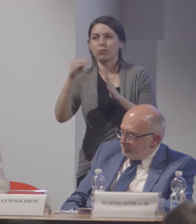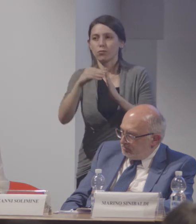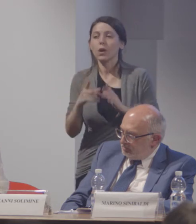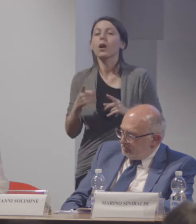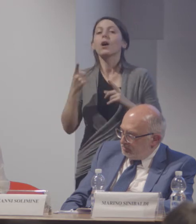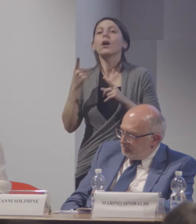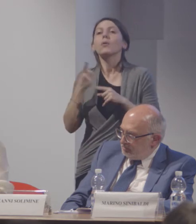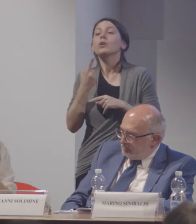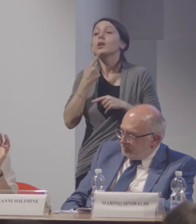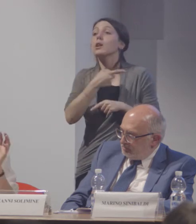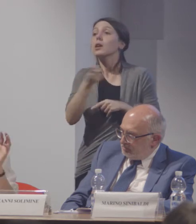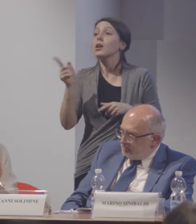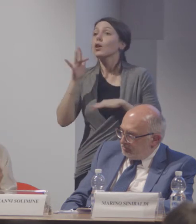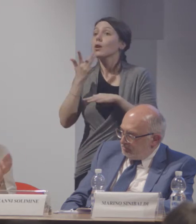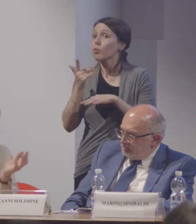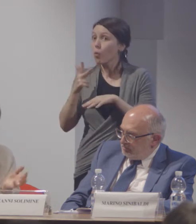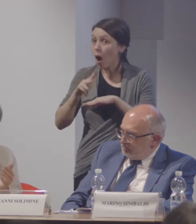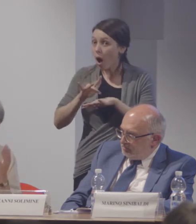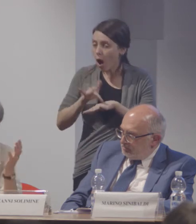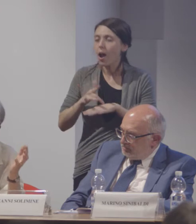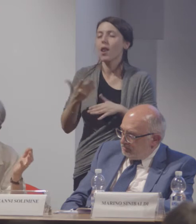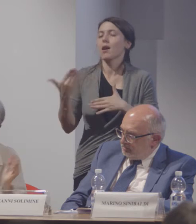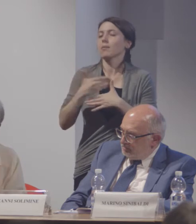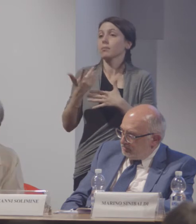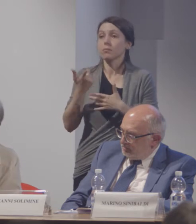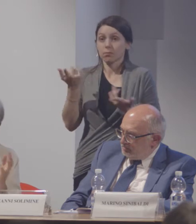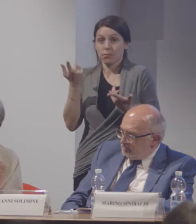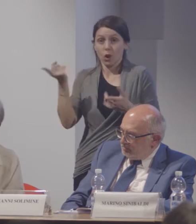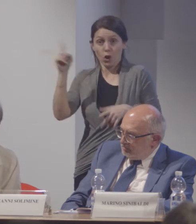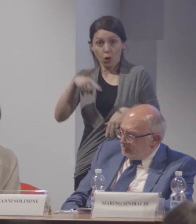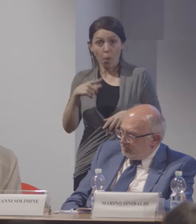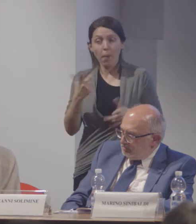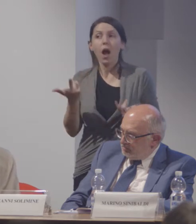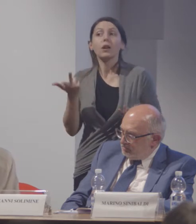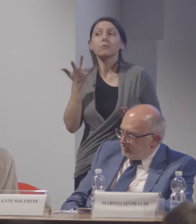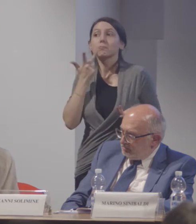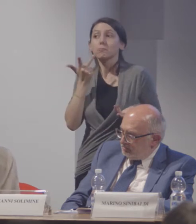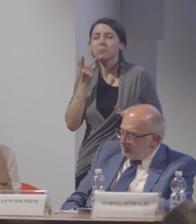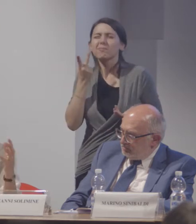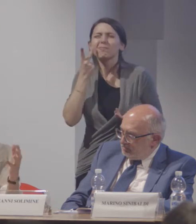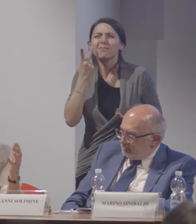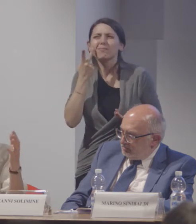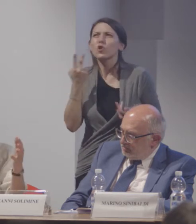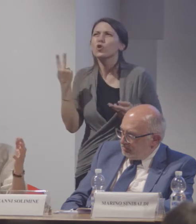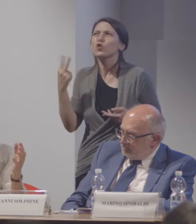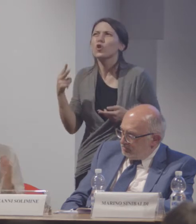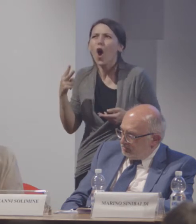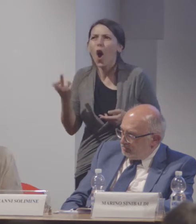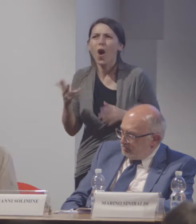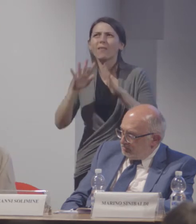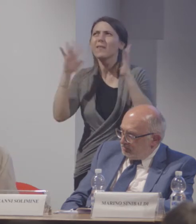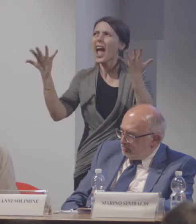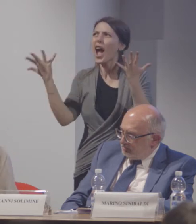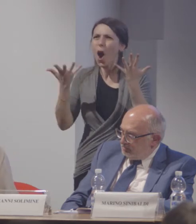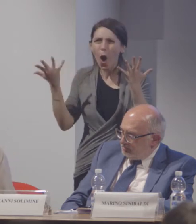vorrà utilizzarlo. Anzi, chi domani volesse andare a vedere dov'è e come è